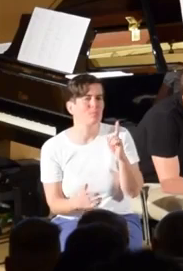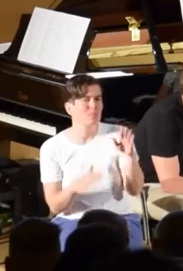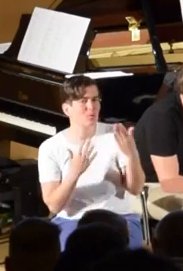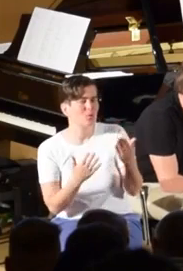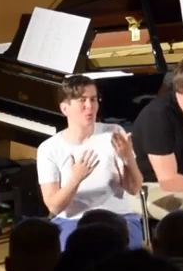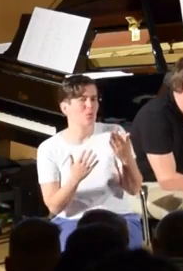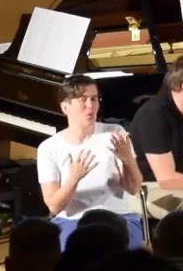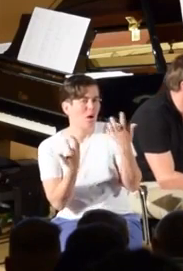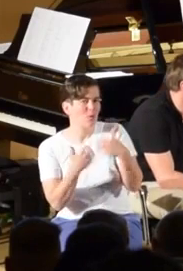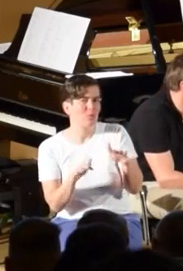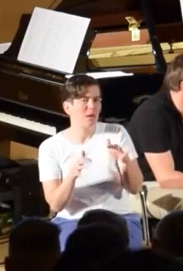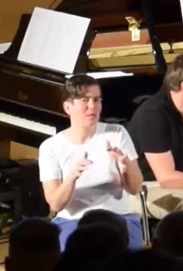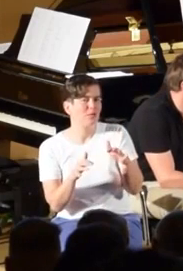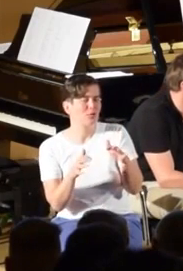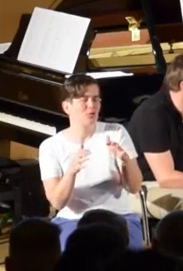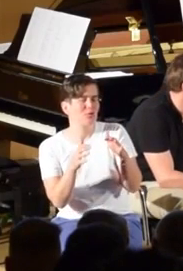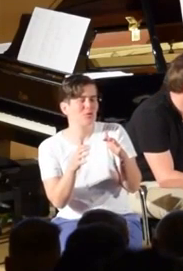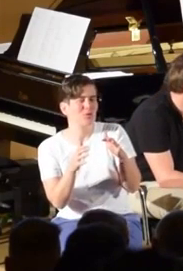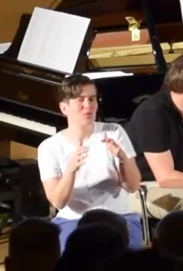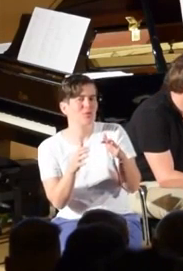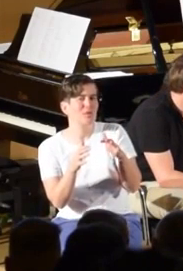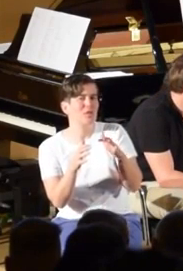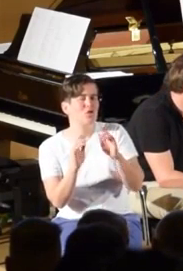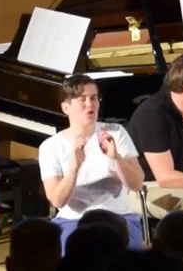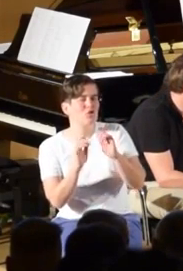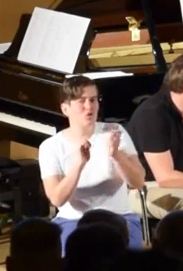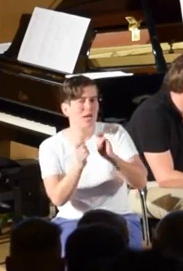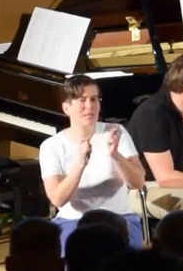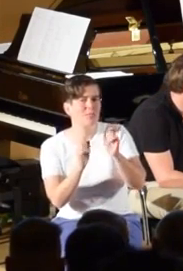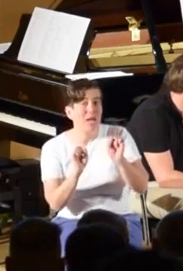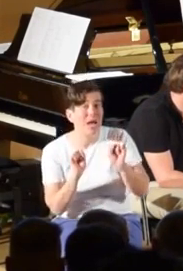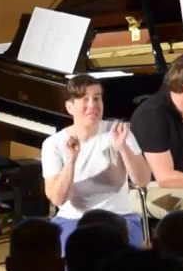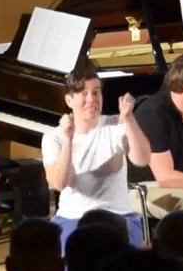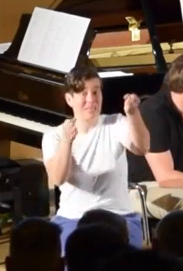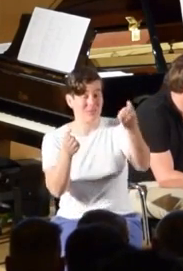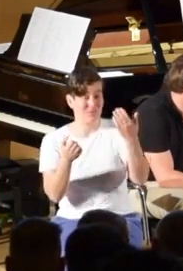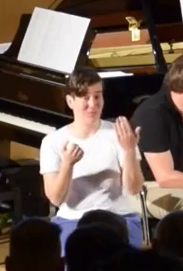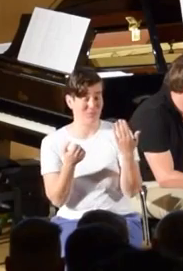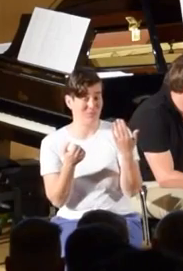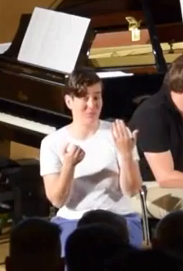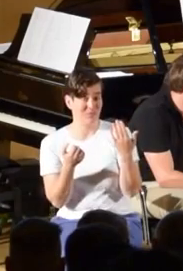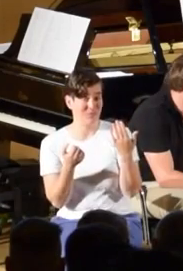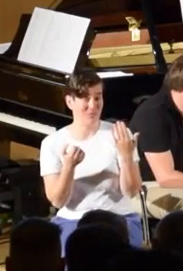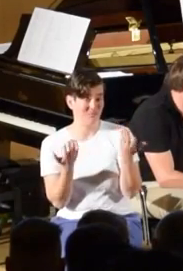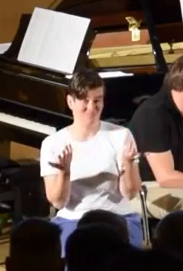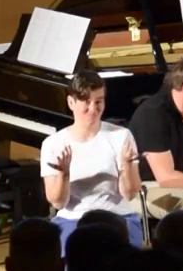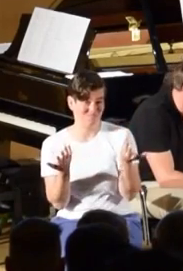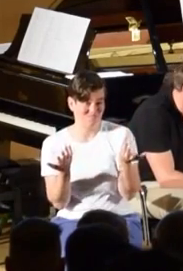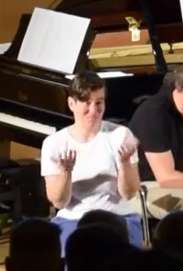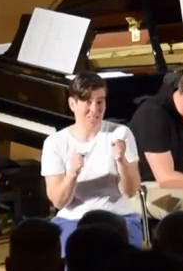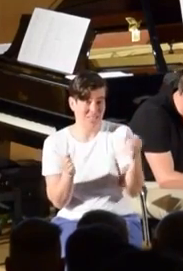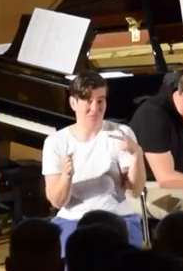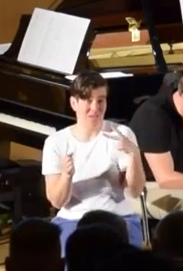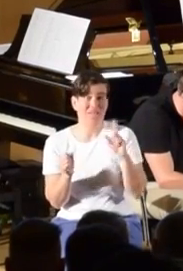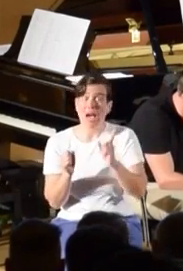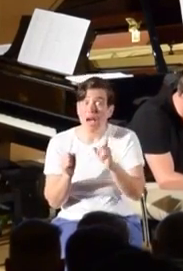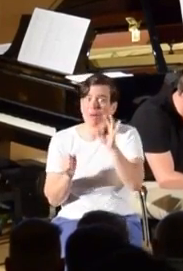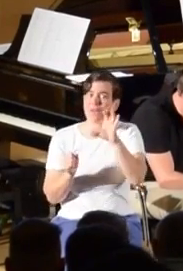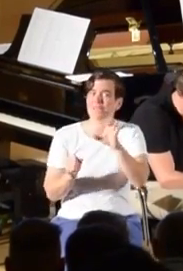Teil der Lösung. Und niemand erwartet von Journalisten Aktivismus, wie zum Beispiel, man beachte die Überleitung vom FC St. Pauli.